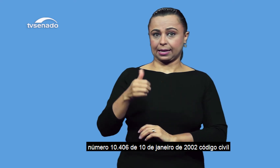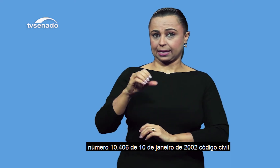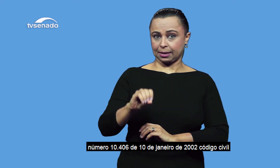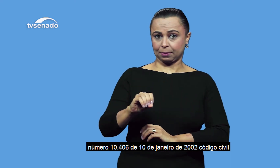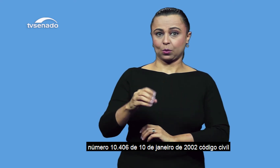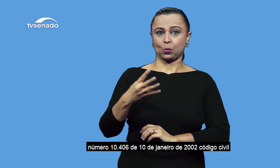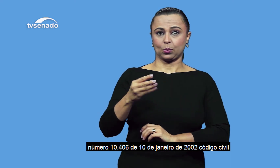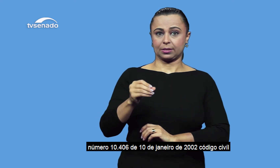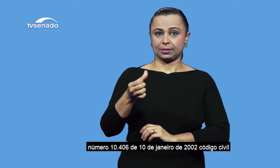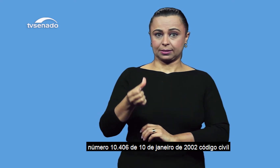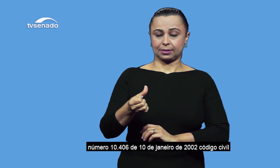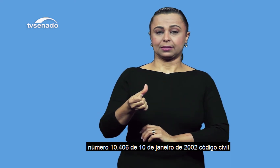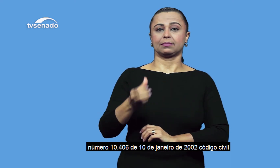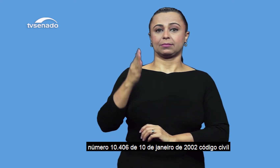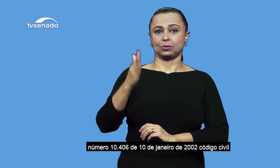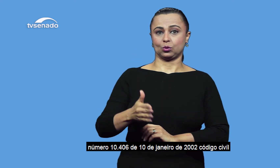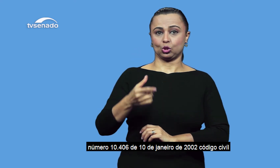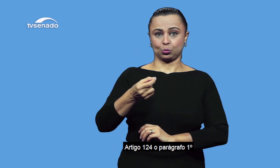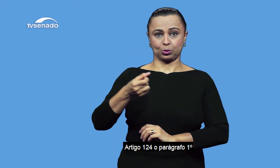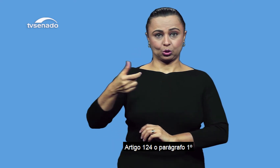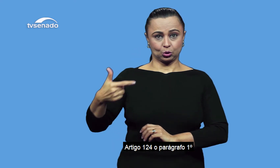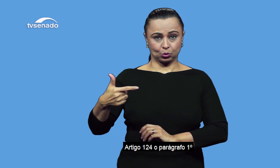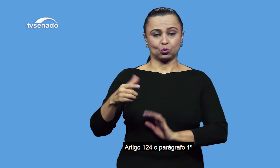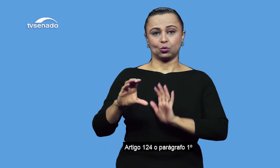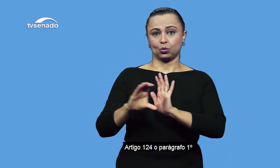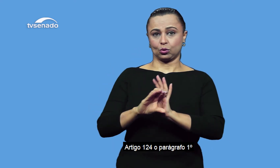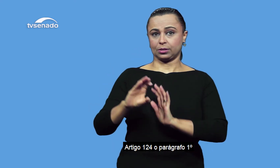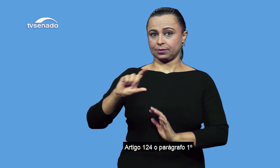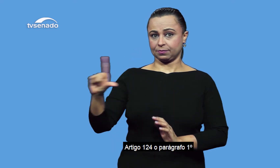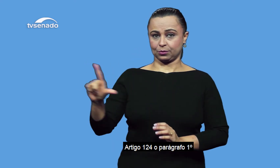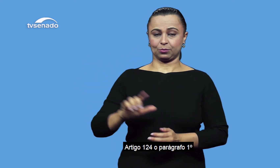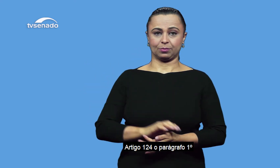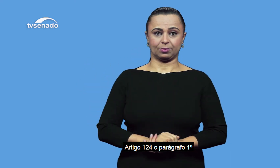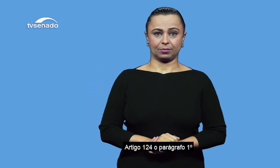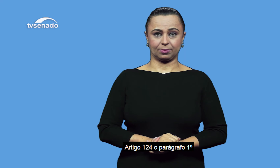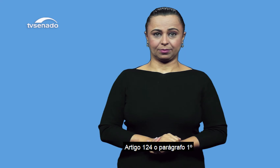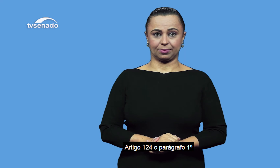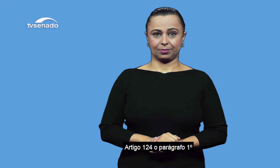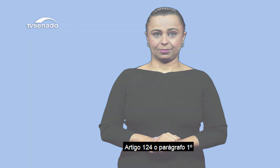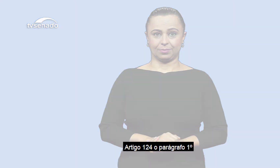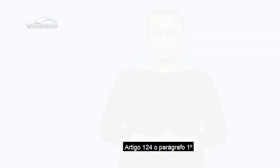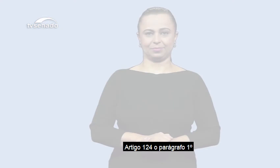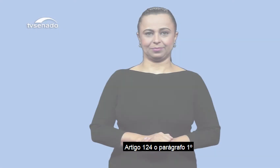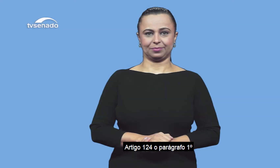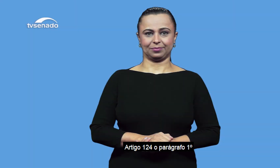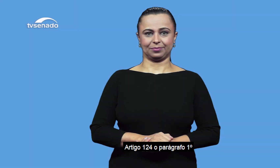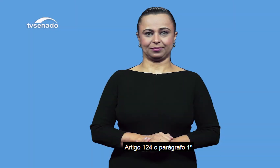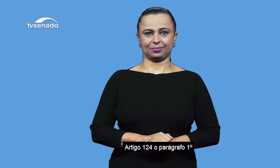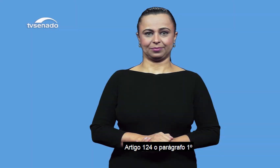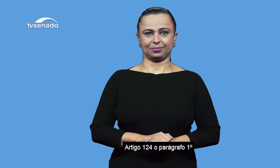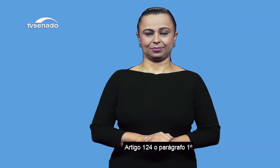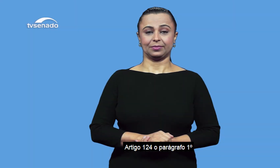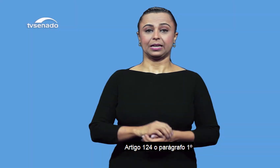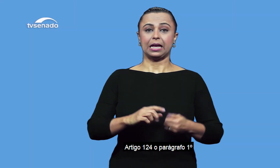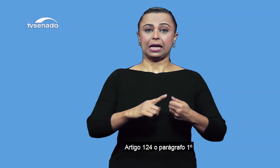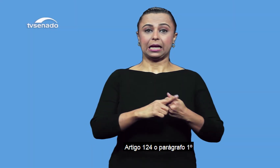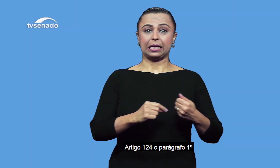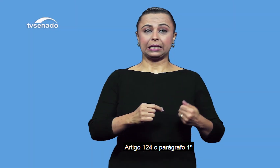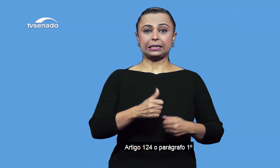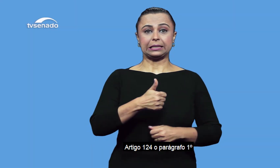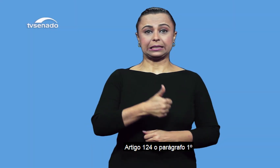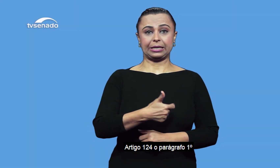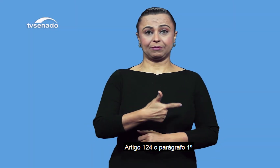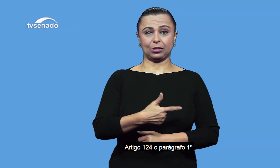de 10 de janeiro de 2002 código civil artigo 124